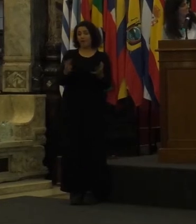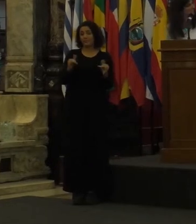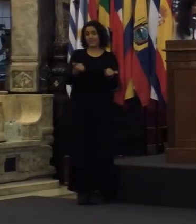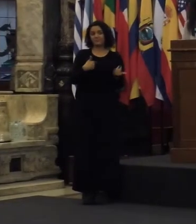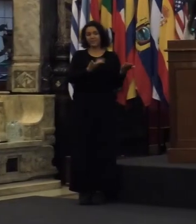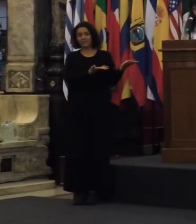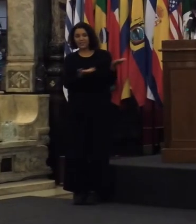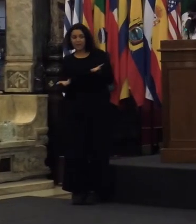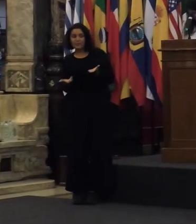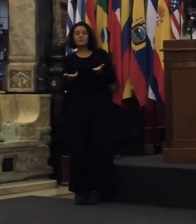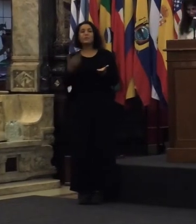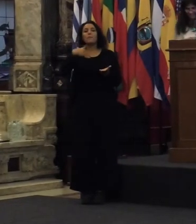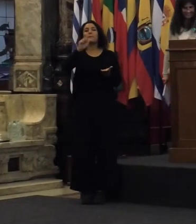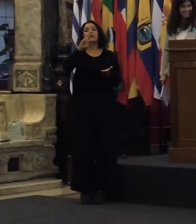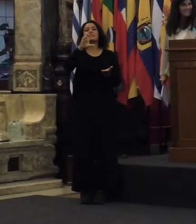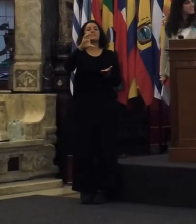invitamos